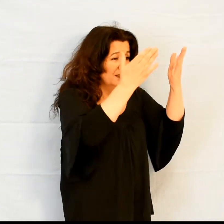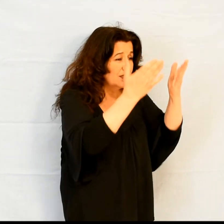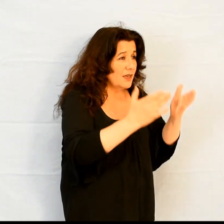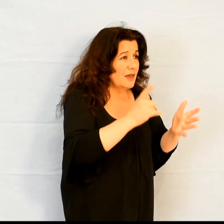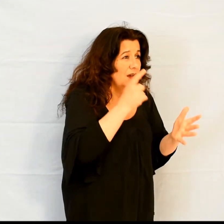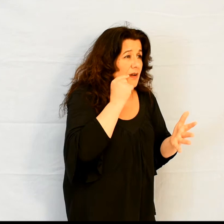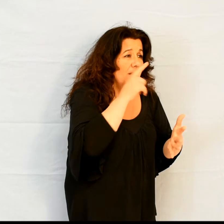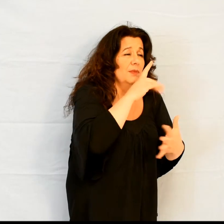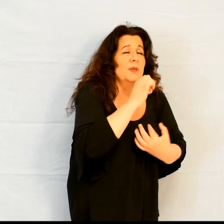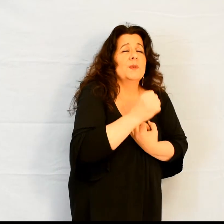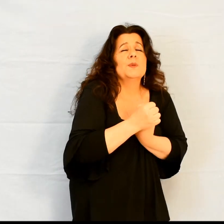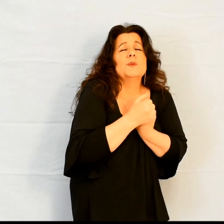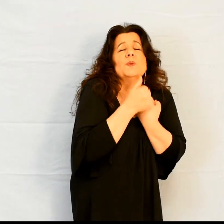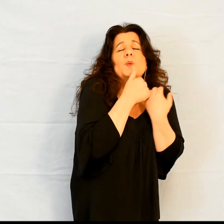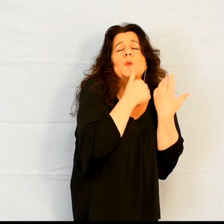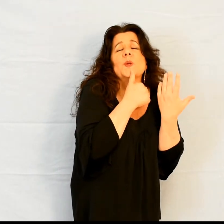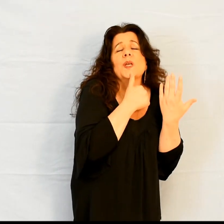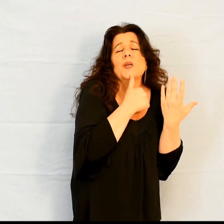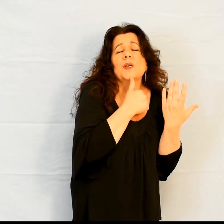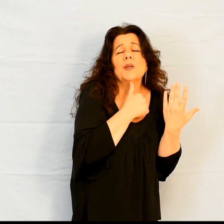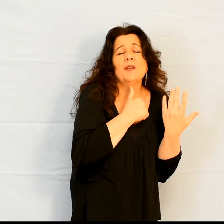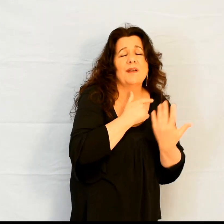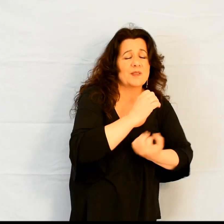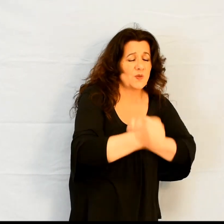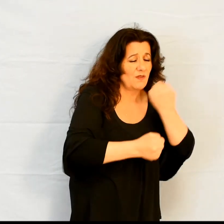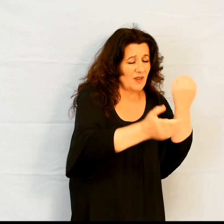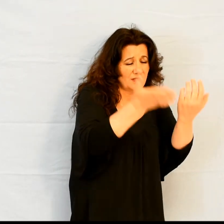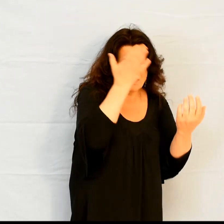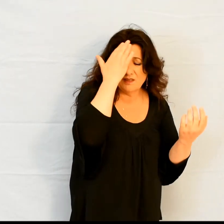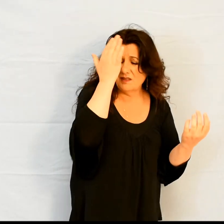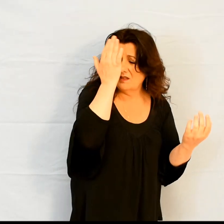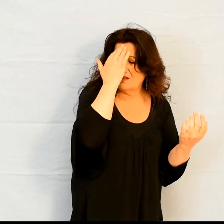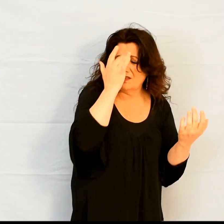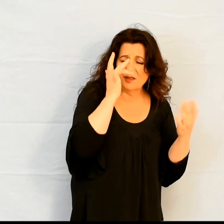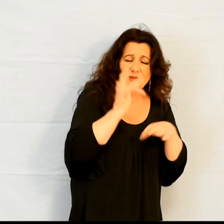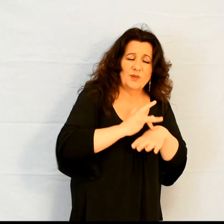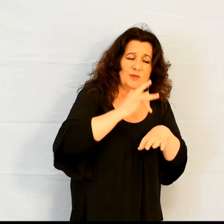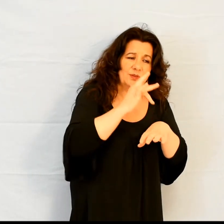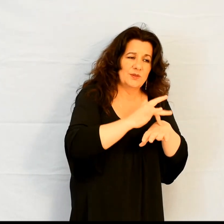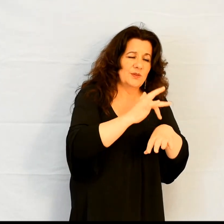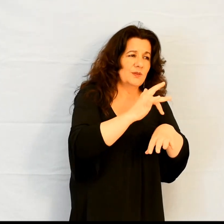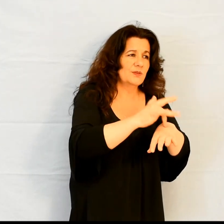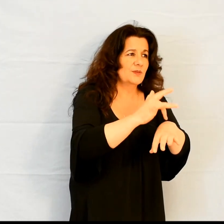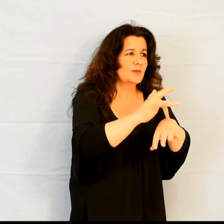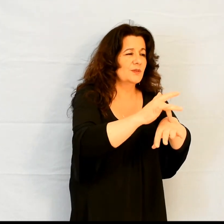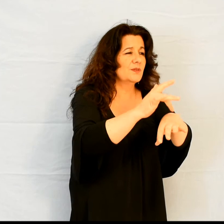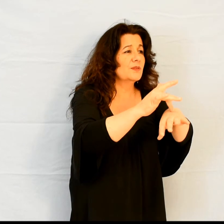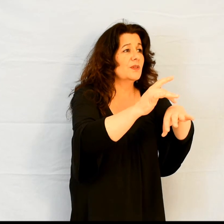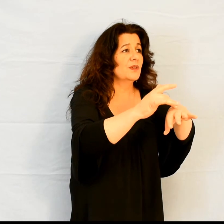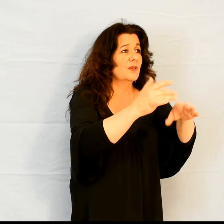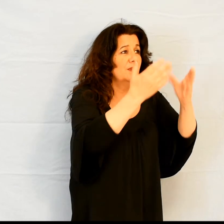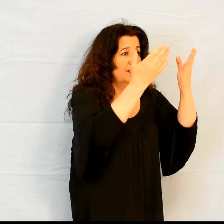familier de la souffrance, il était pareil à celui devant qui on se voile la